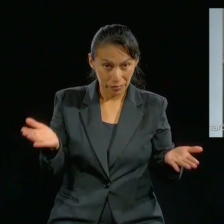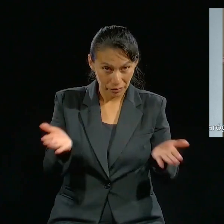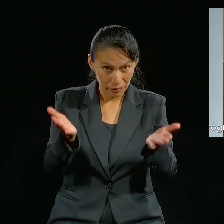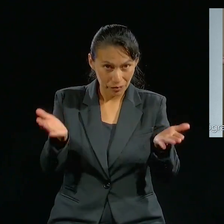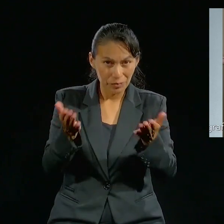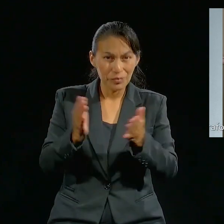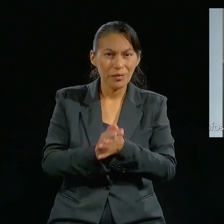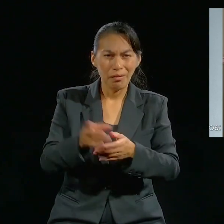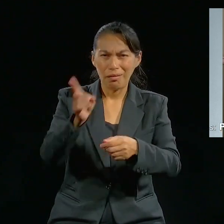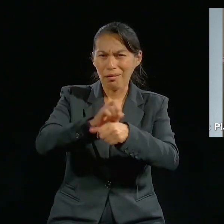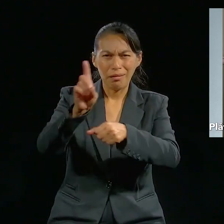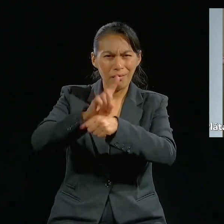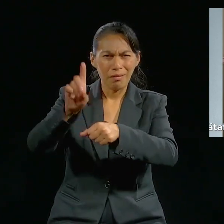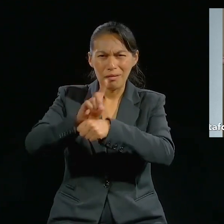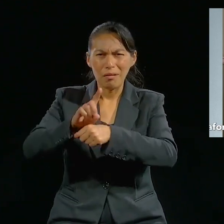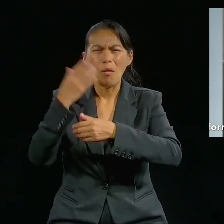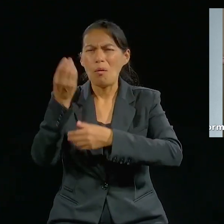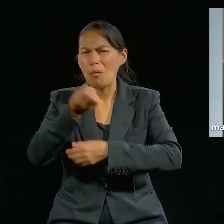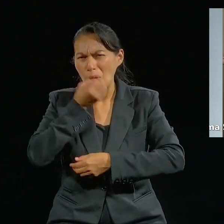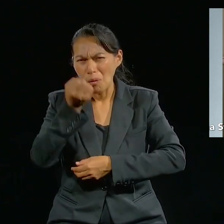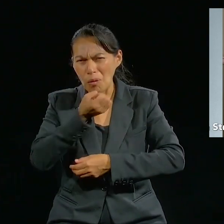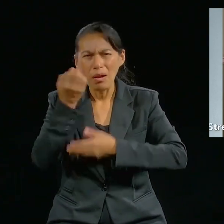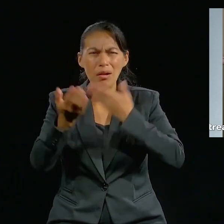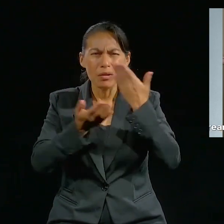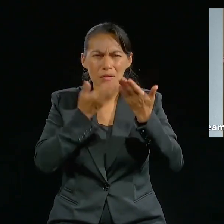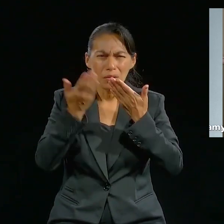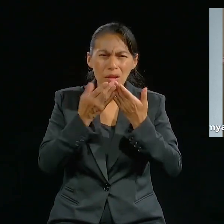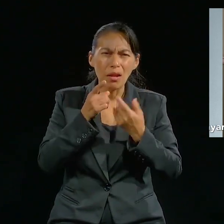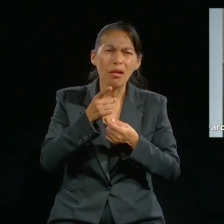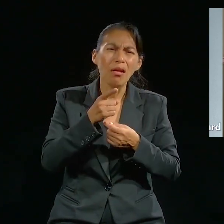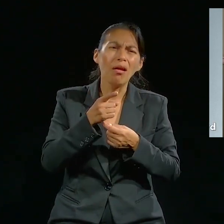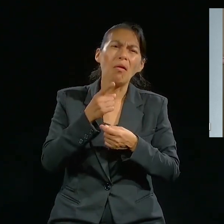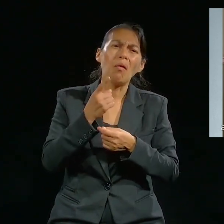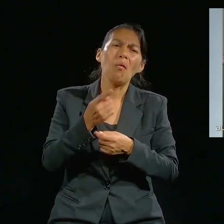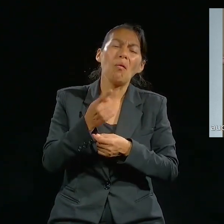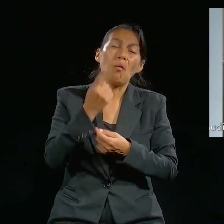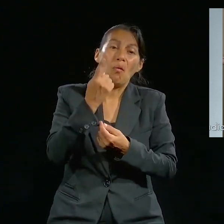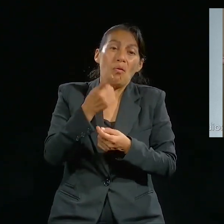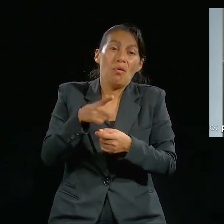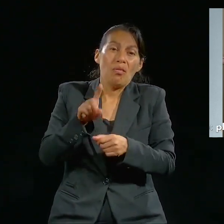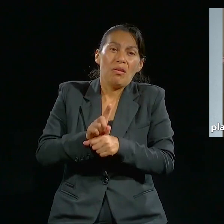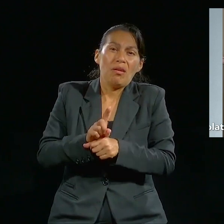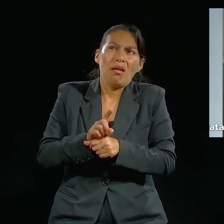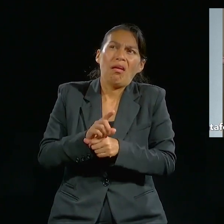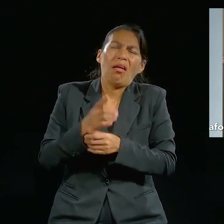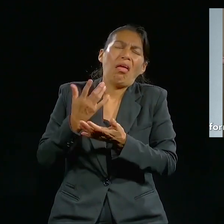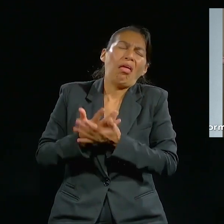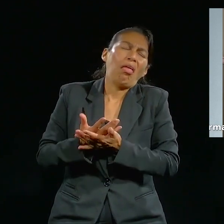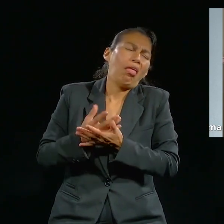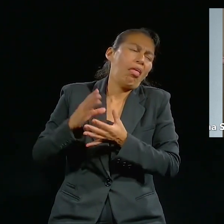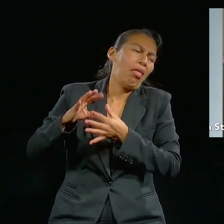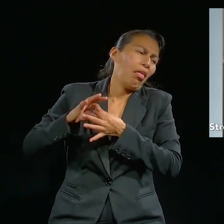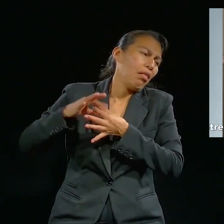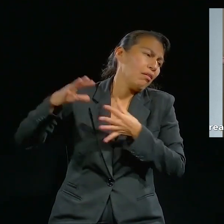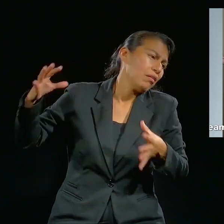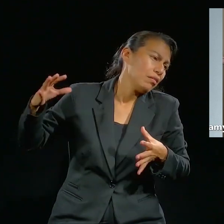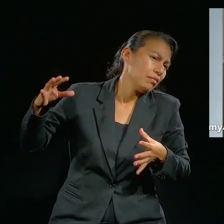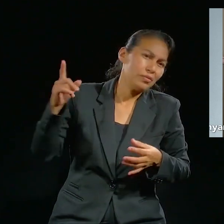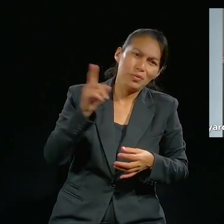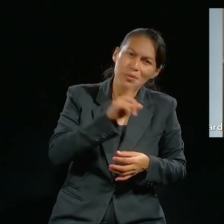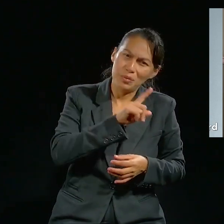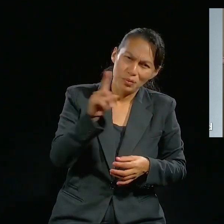a dejar no dejes que un solo día pase sin que puedas tener momentos